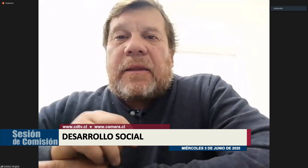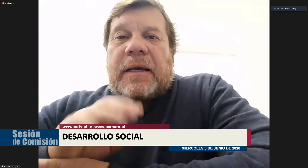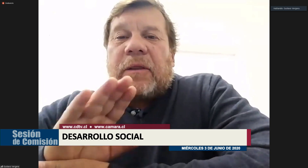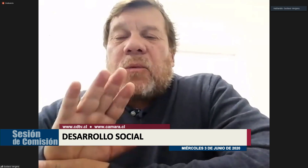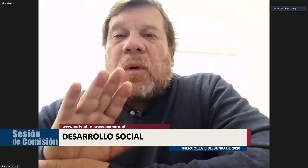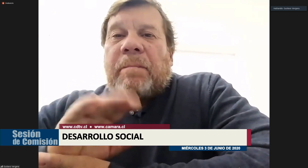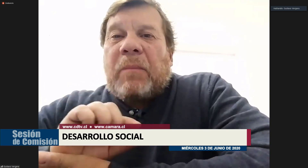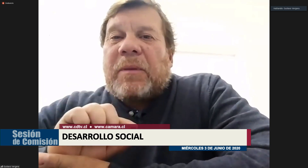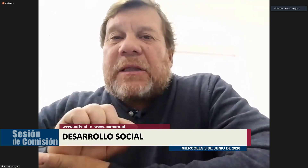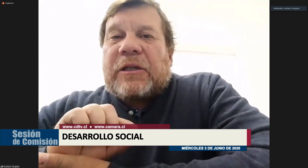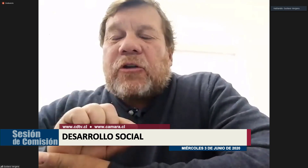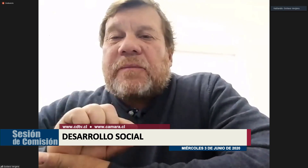disculpe un momentito.